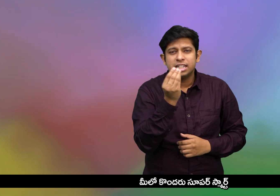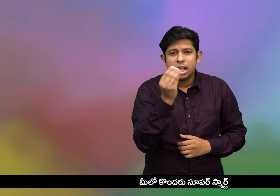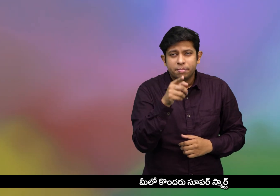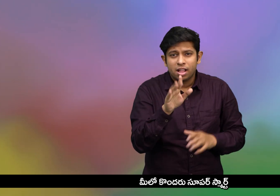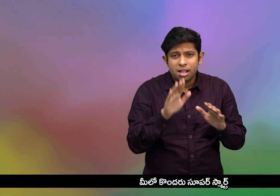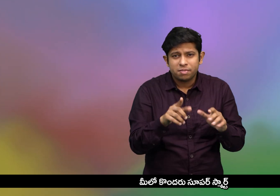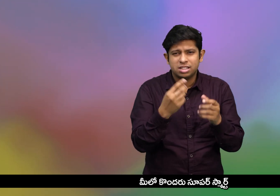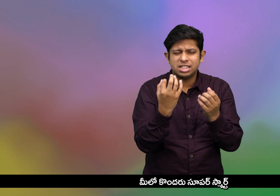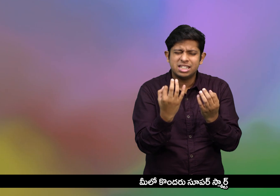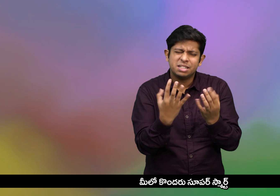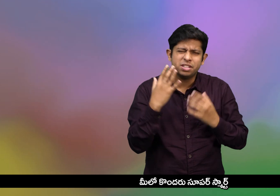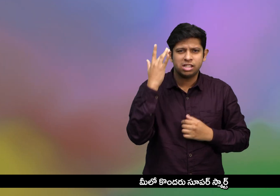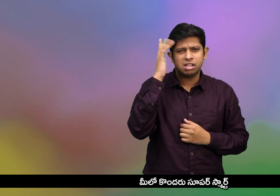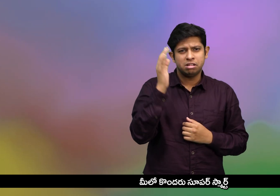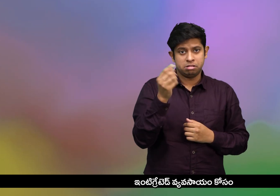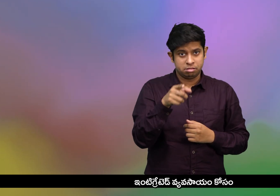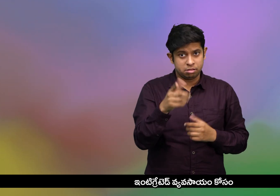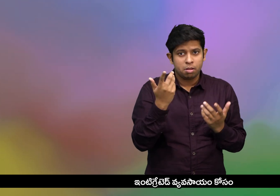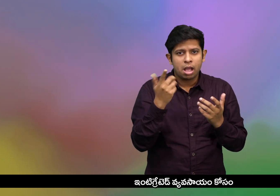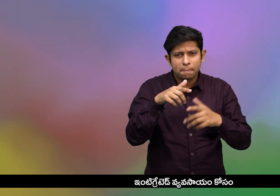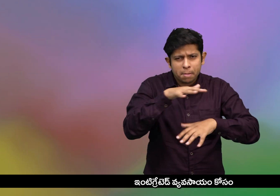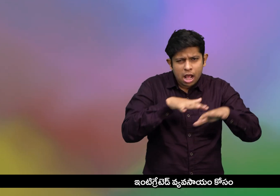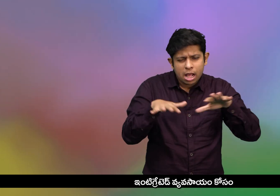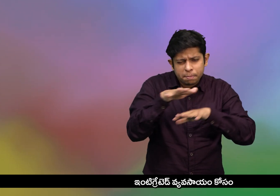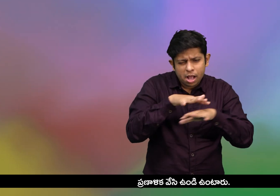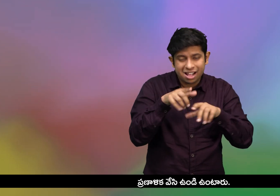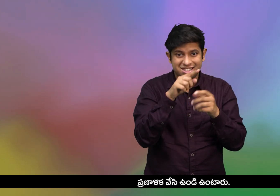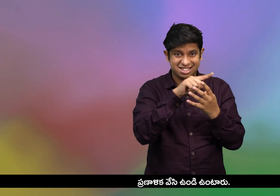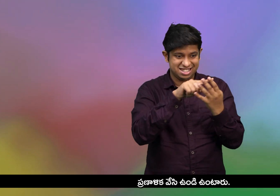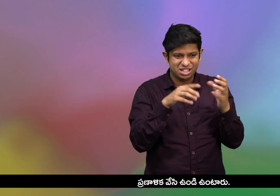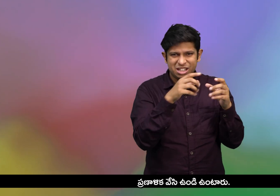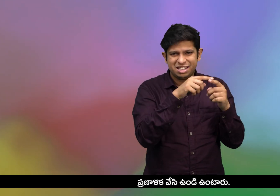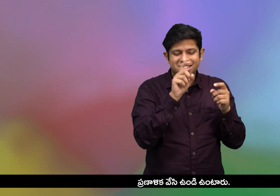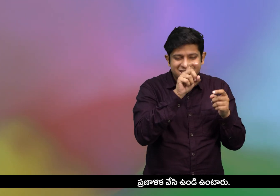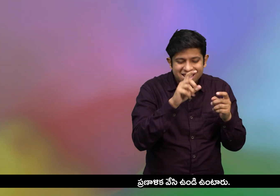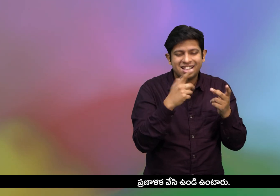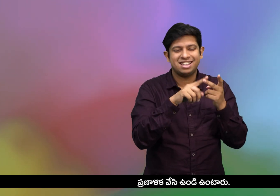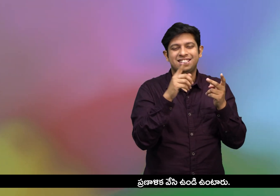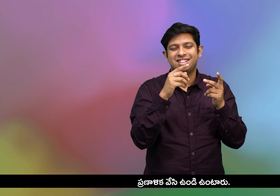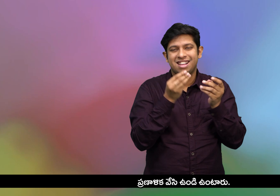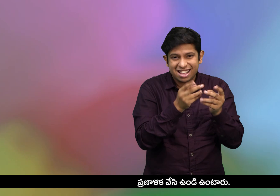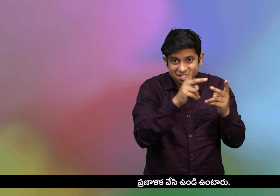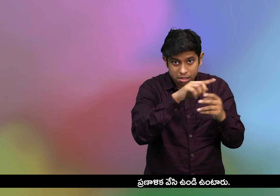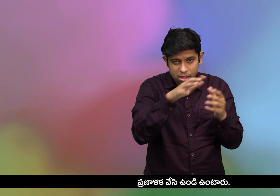మీలో కొందరు సూపర్ స్మార్ట్, ఇంటిగ్రేటెడ్ వ్యవసాయం కోసం ప్రణాళిక వేసి ఉండి ఉంటారు.